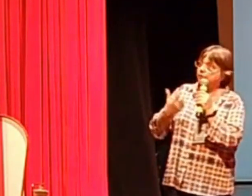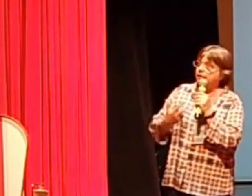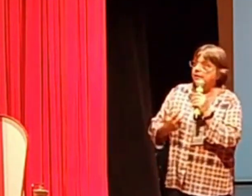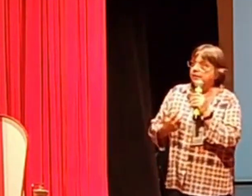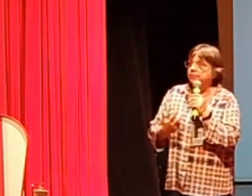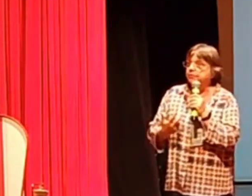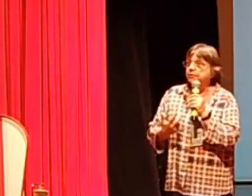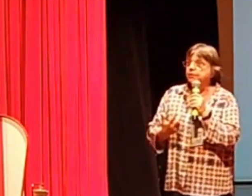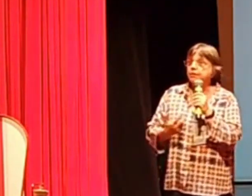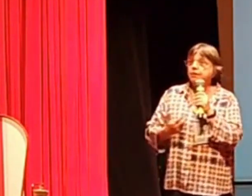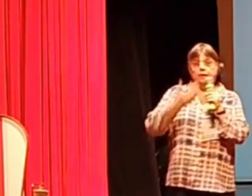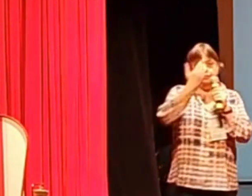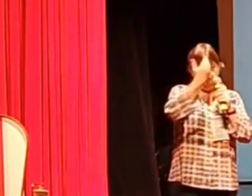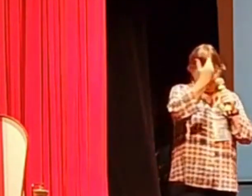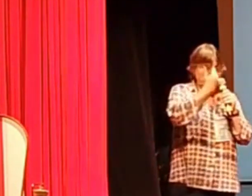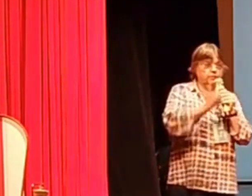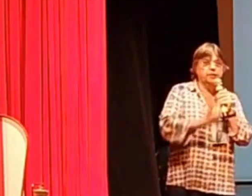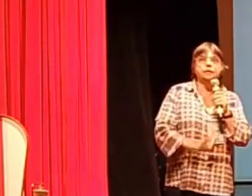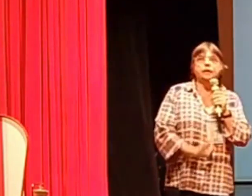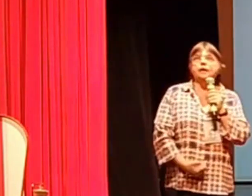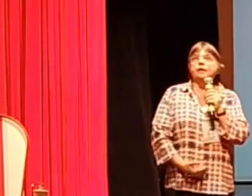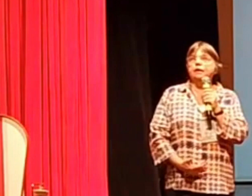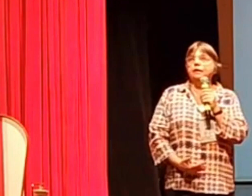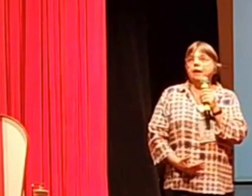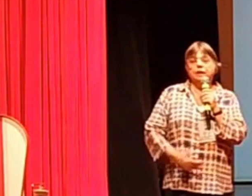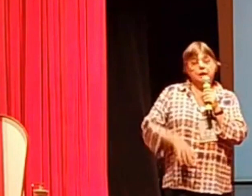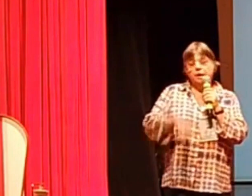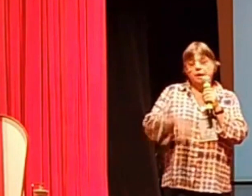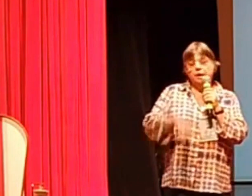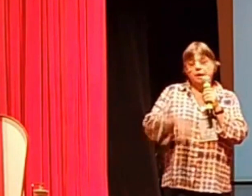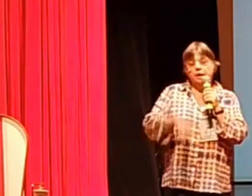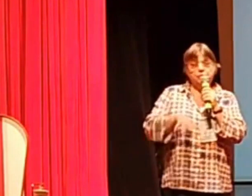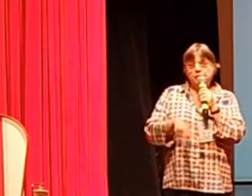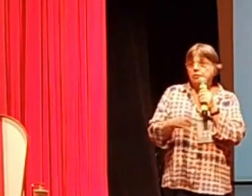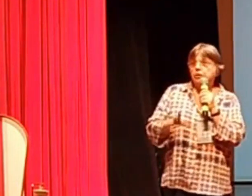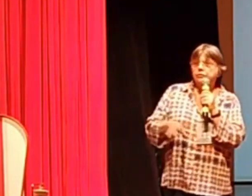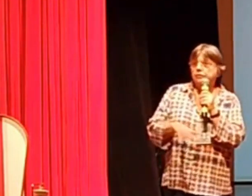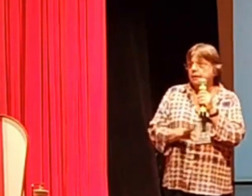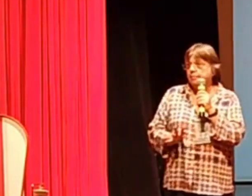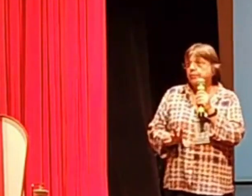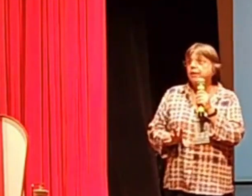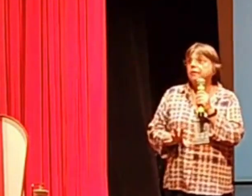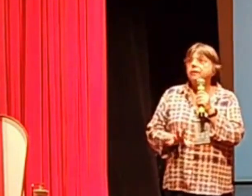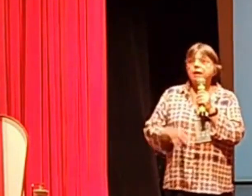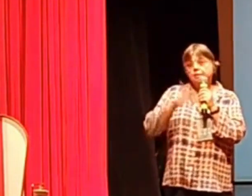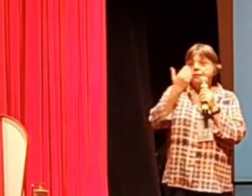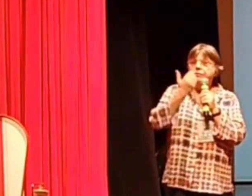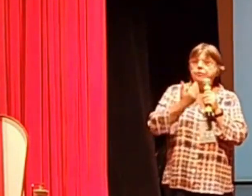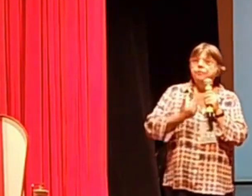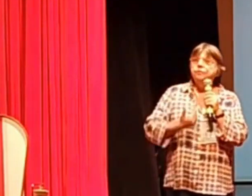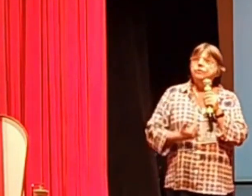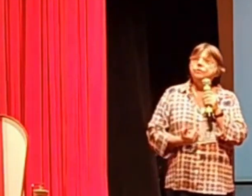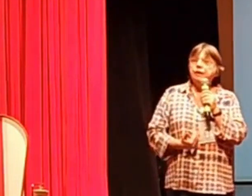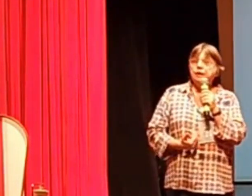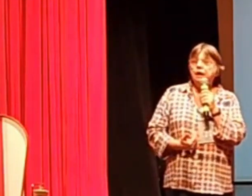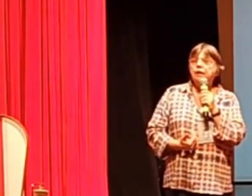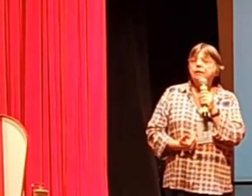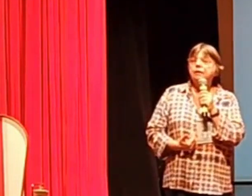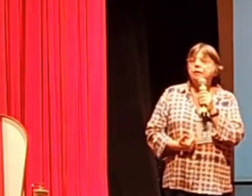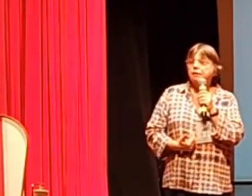é o nosso equilíbrio, né? A gente sentir que está aqui alinhado. A coluna está toda tortinha lá por dentro, mas eu estou me